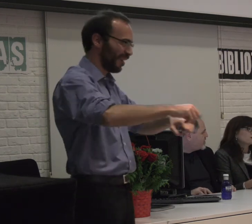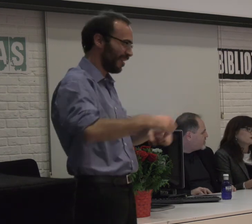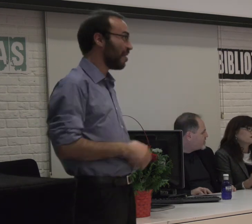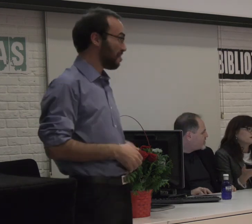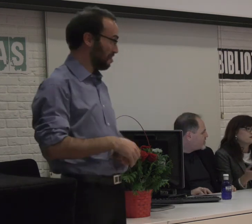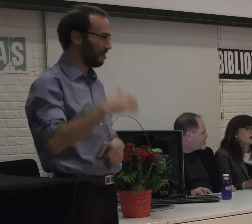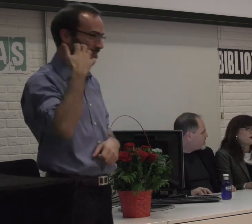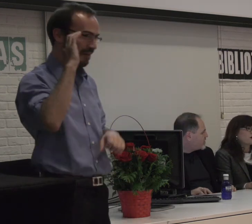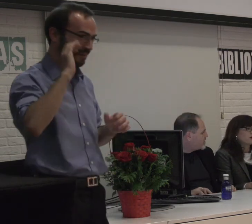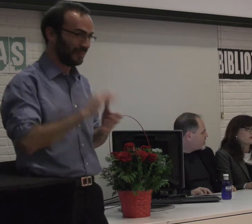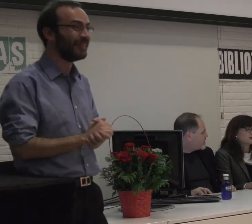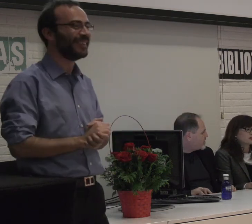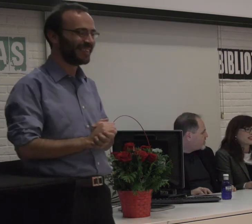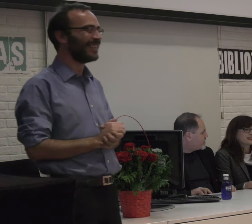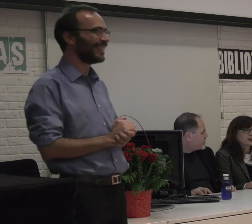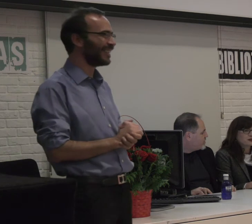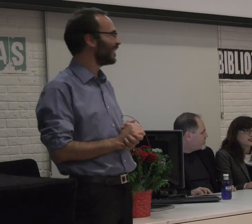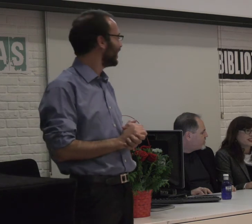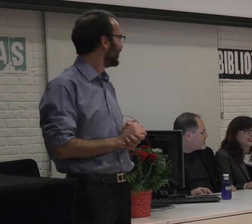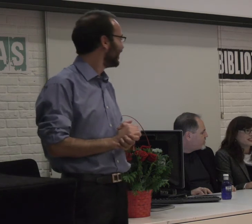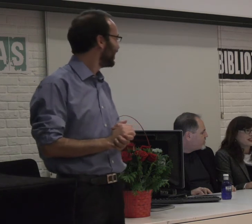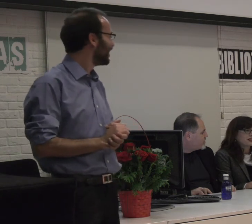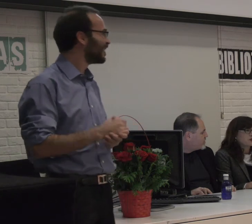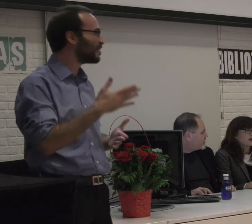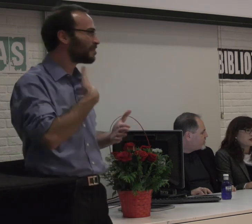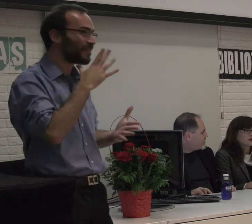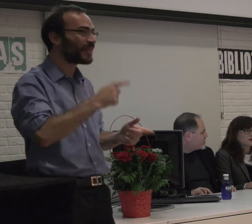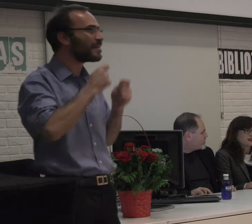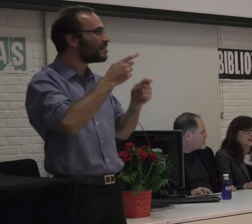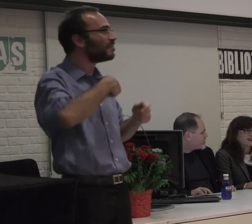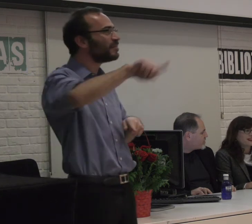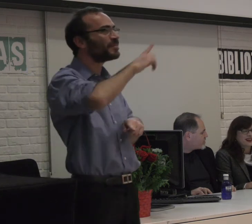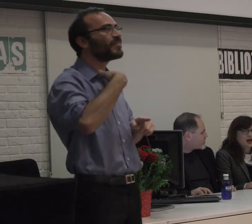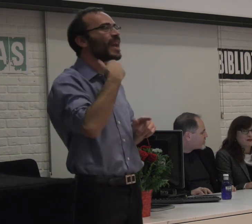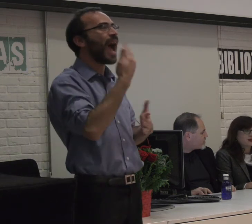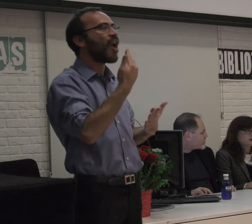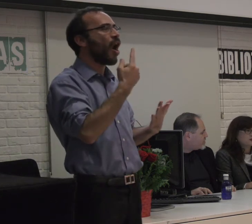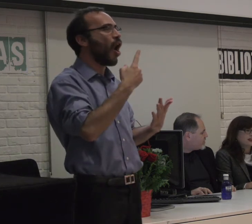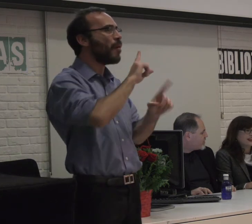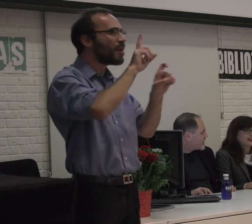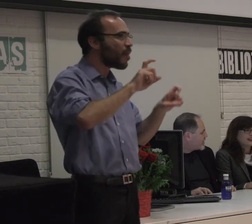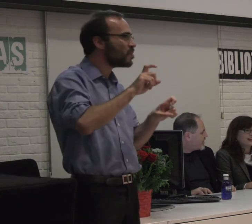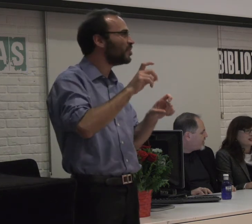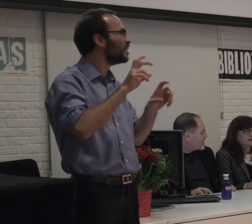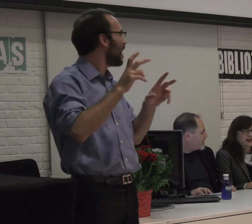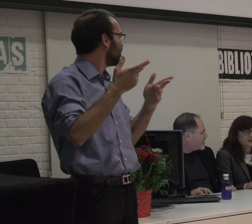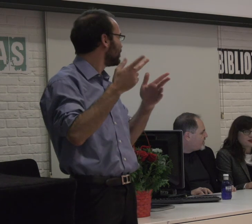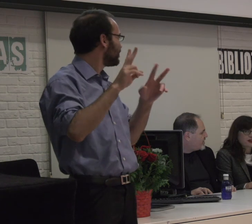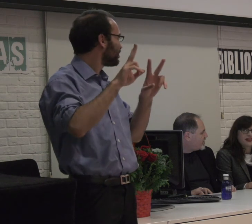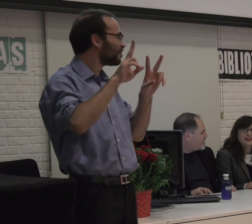pues para pasaros el testigo, pues si queréis hacer cualquier pregunta a Pedro sobre la ciudad de Madrid,